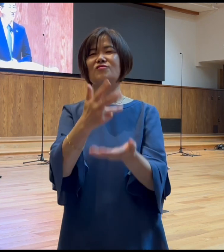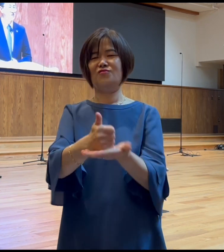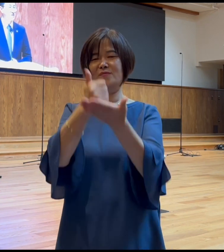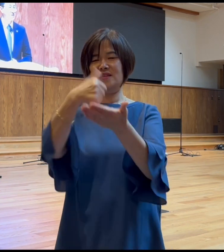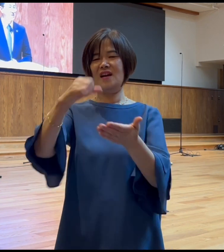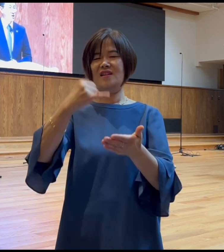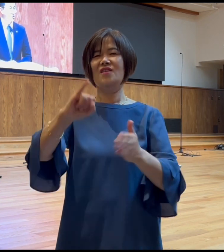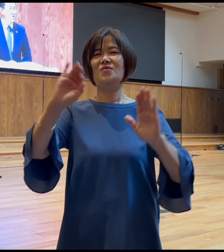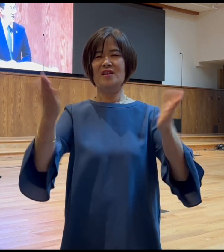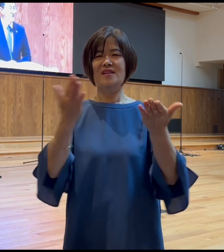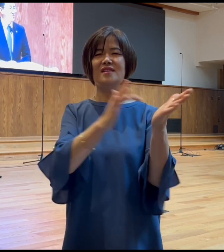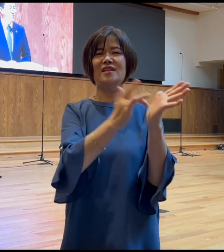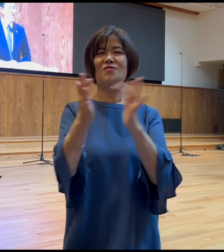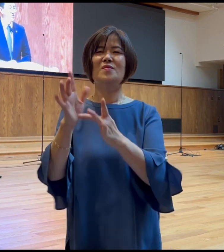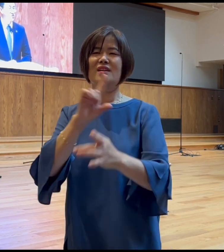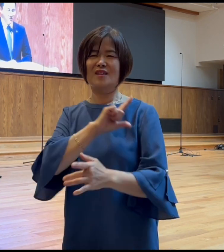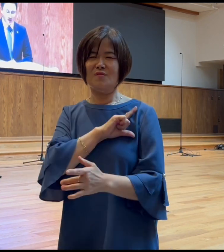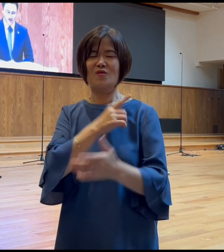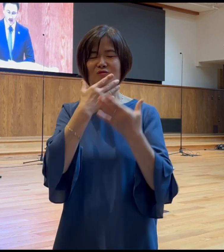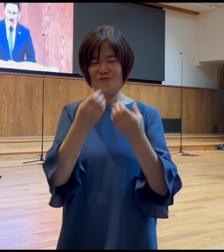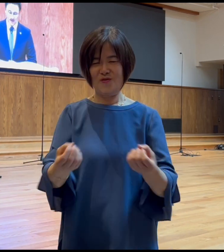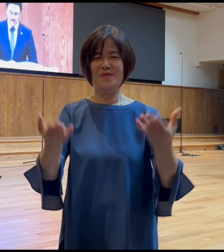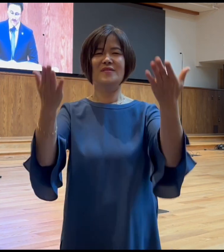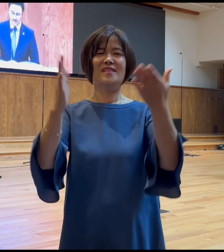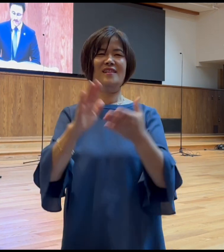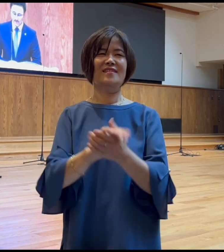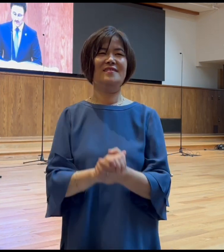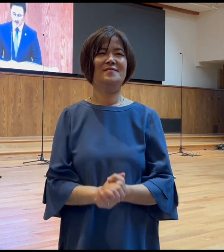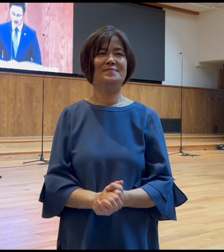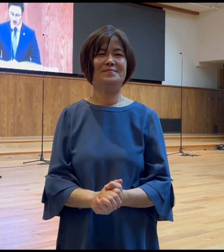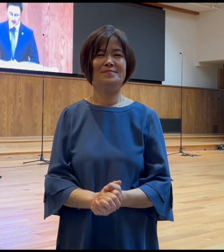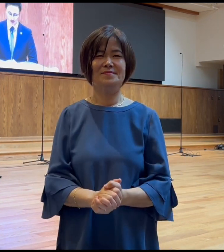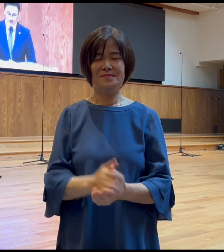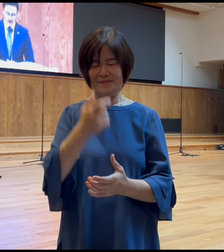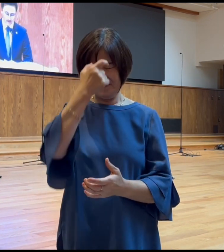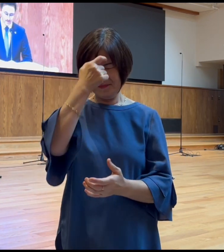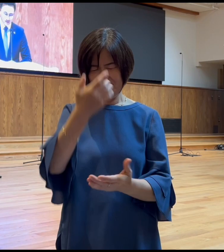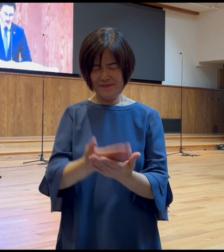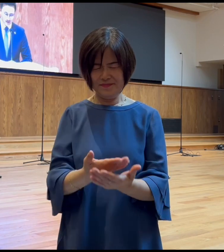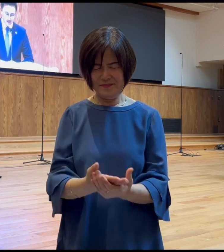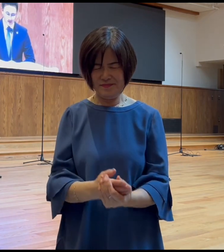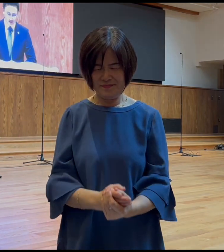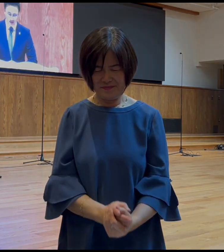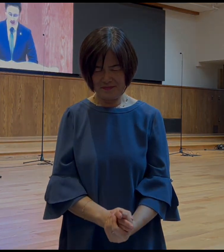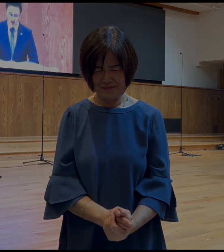되시기를 예수님의 이름으로 축원합니다. 기도하겠습니다.